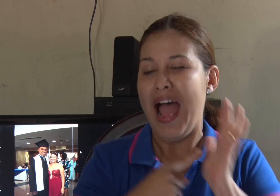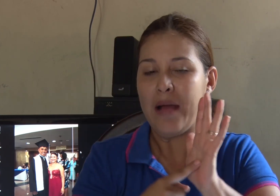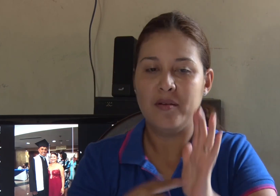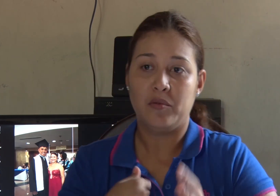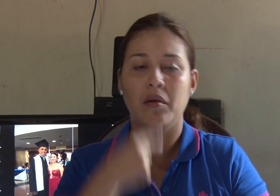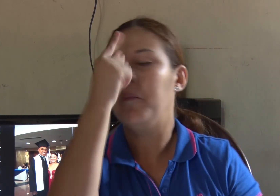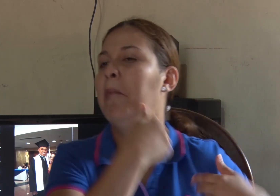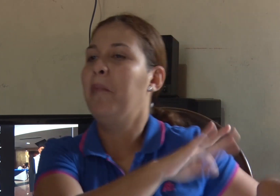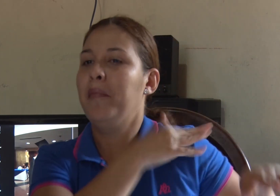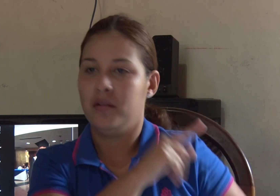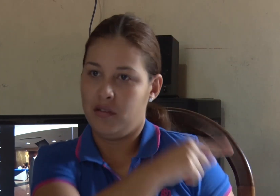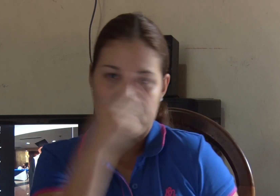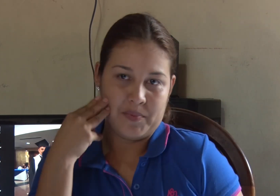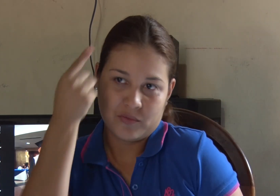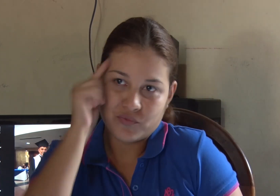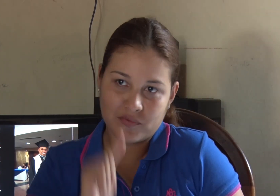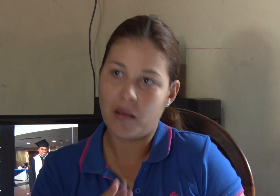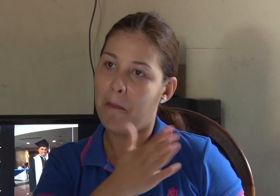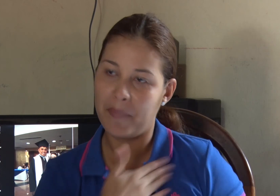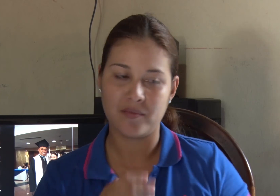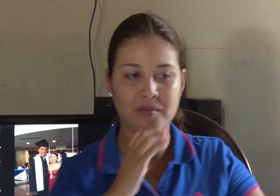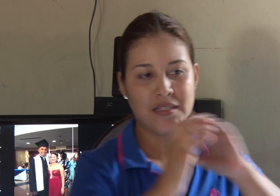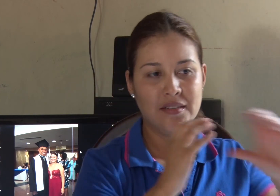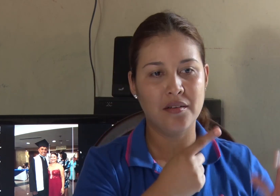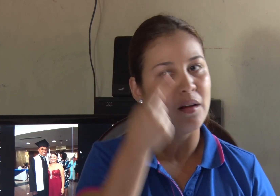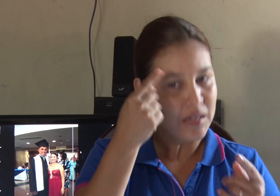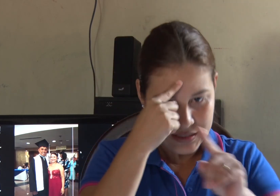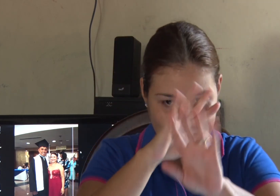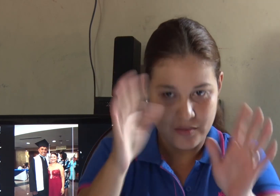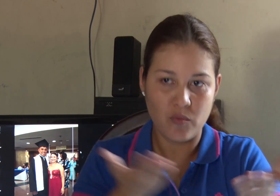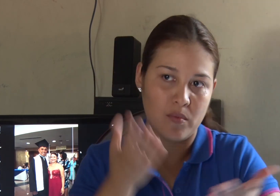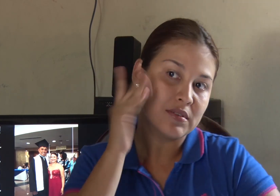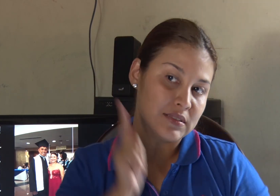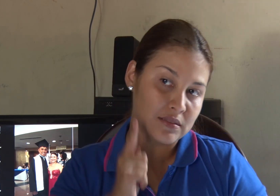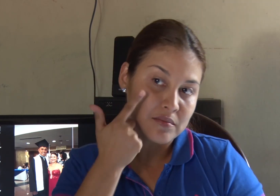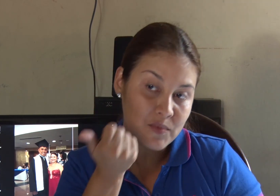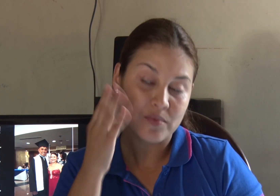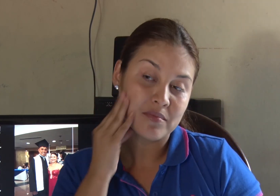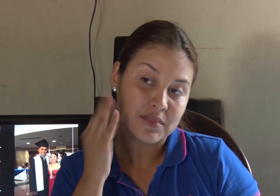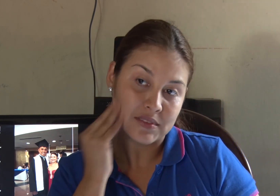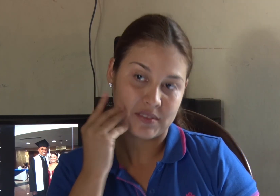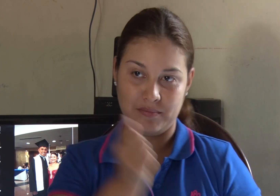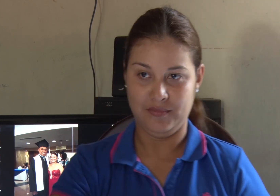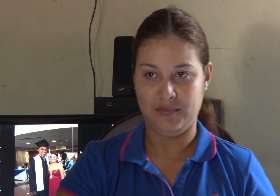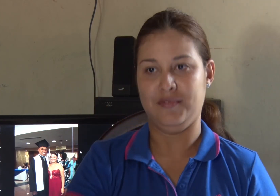familia, a ambos que somos sordos, incluso ya después de que tuvimos a nuestra hija, el apoyo